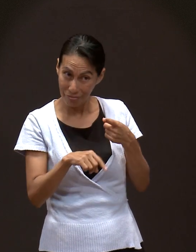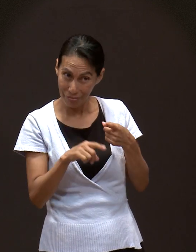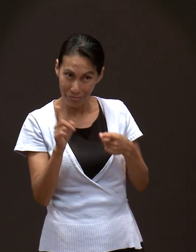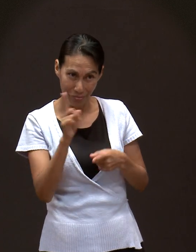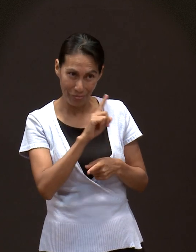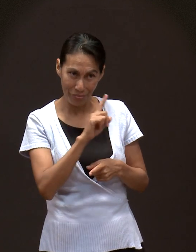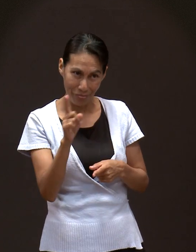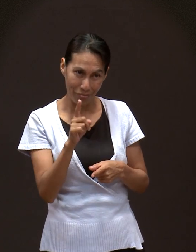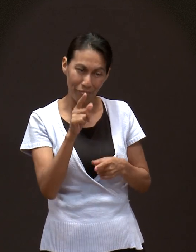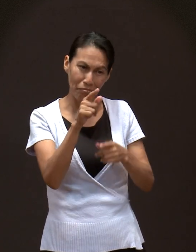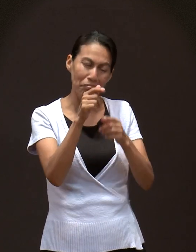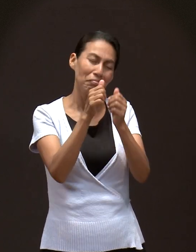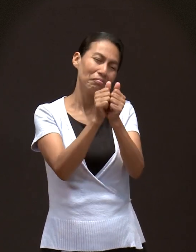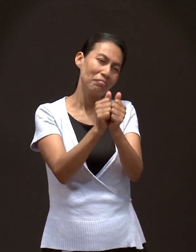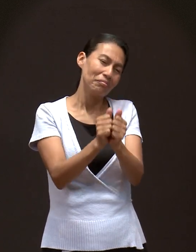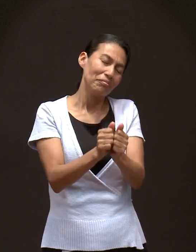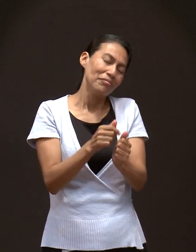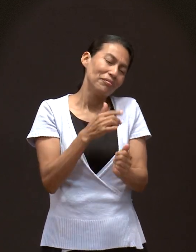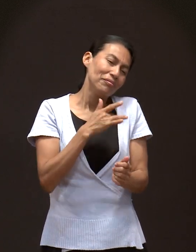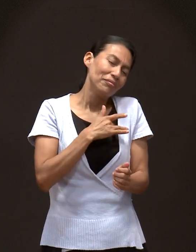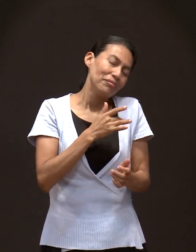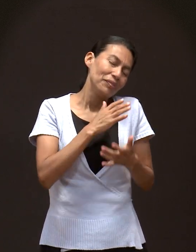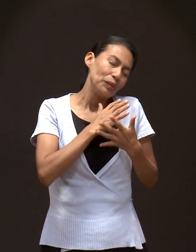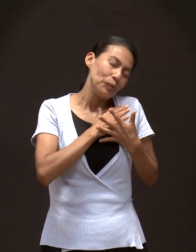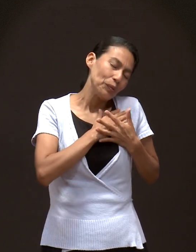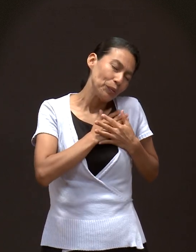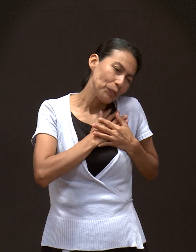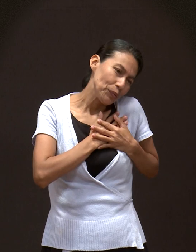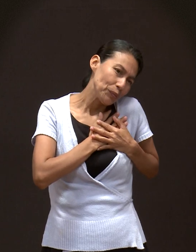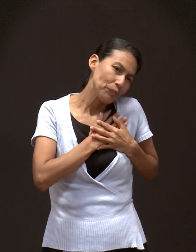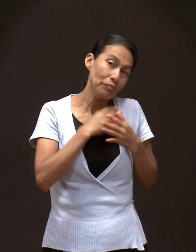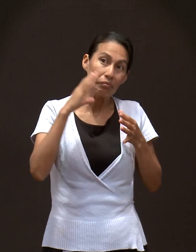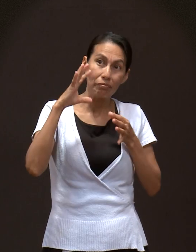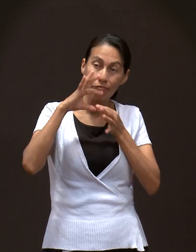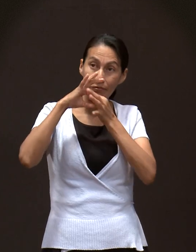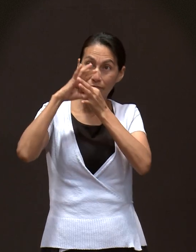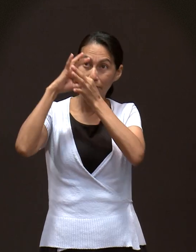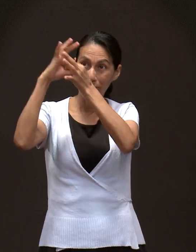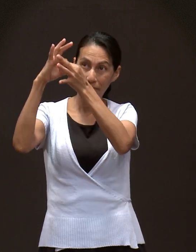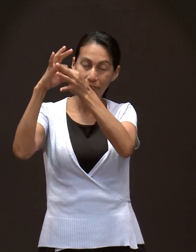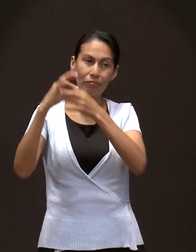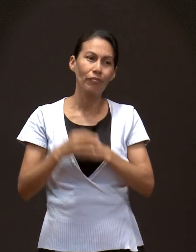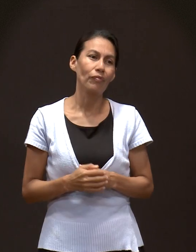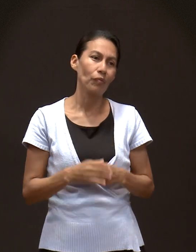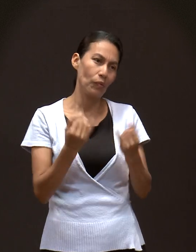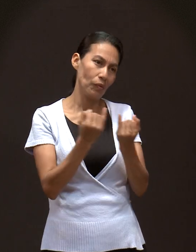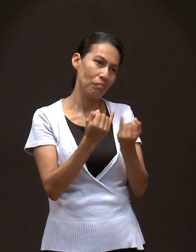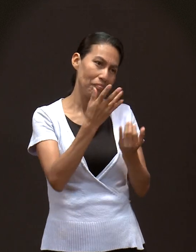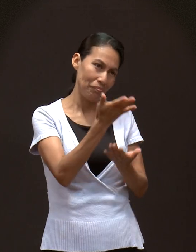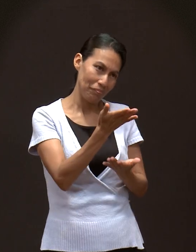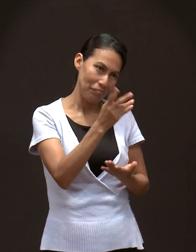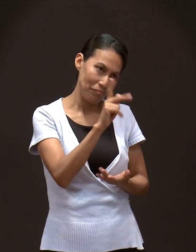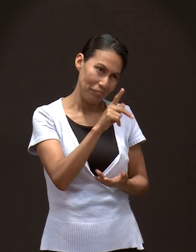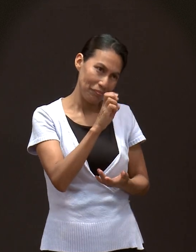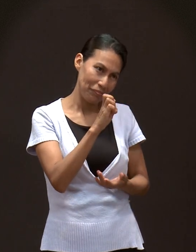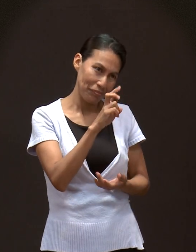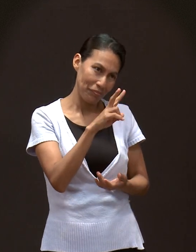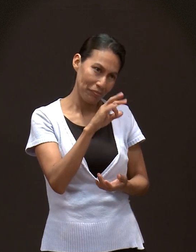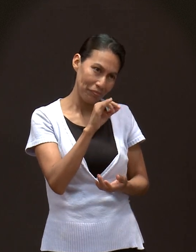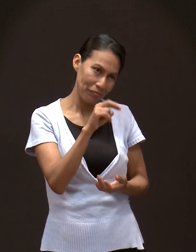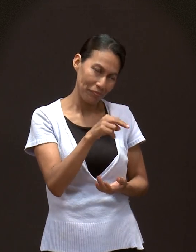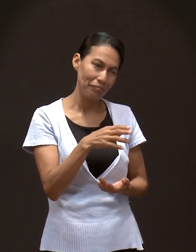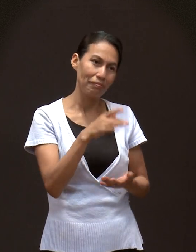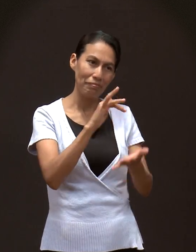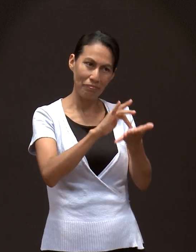quita. Ha quedado para siempre allí y ha acercado tu corazón más a Dios. Igual Kevin,